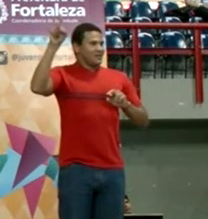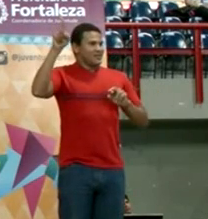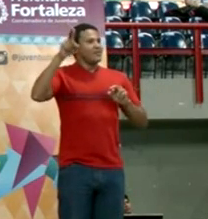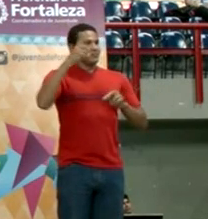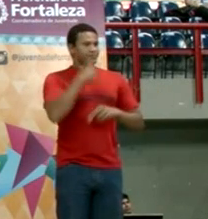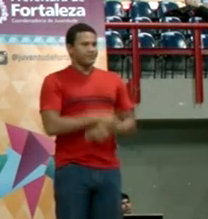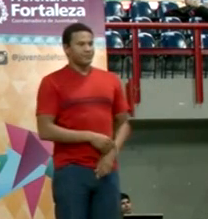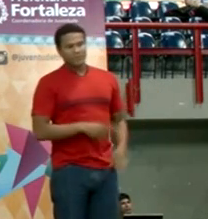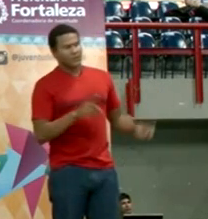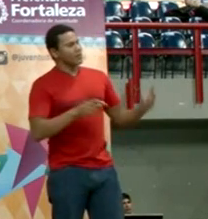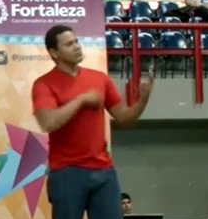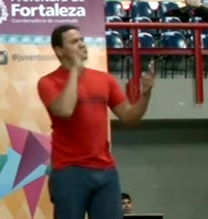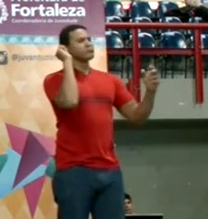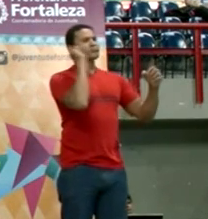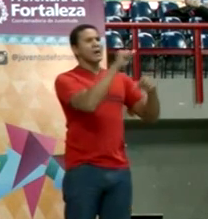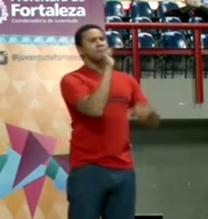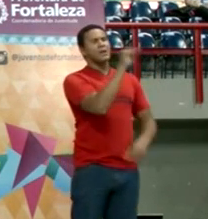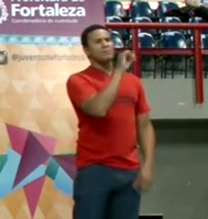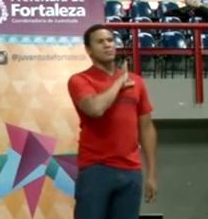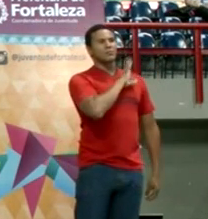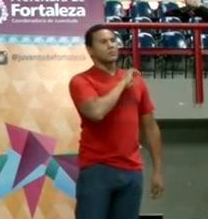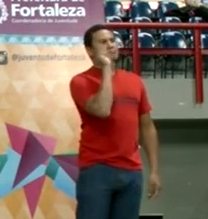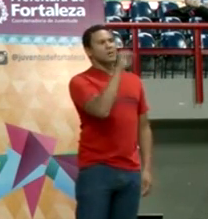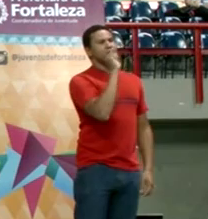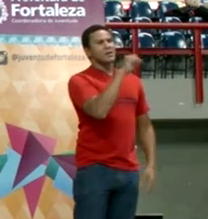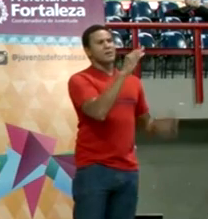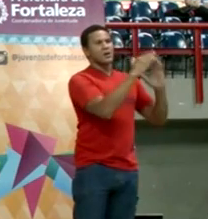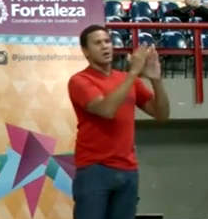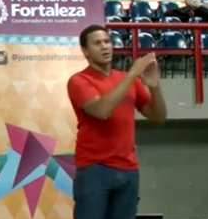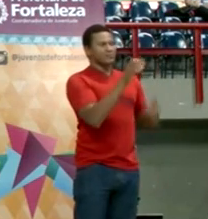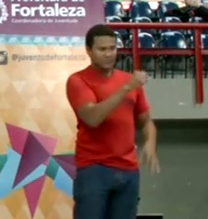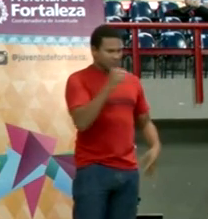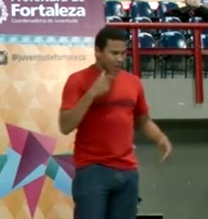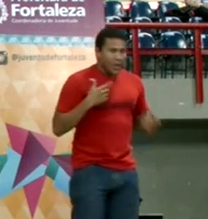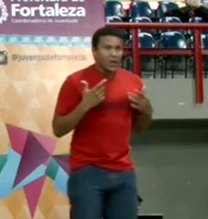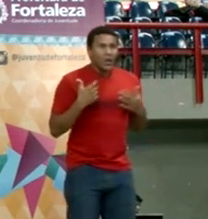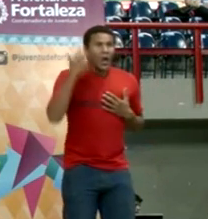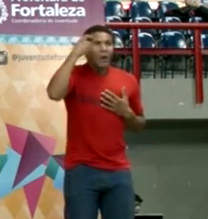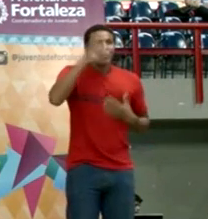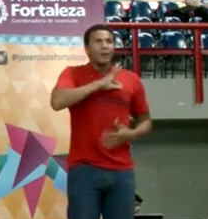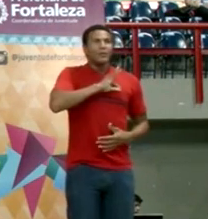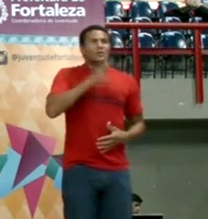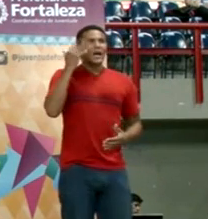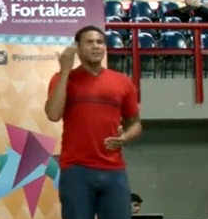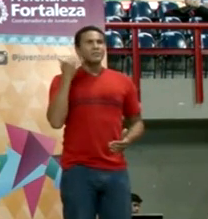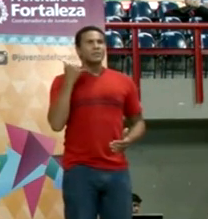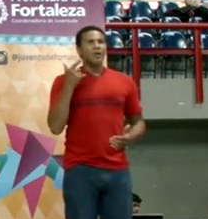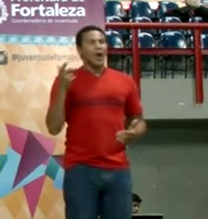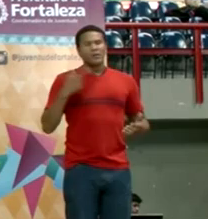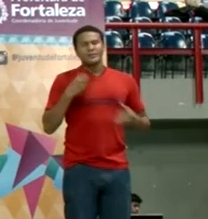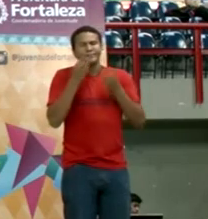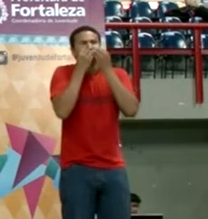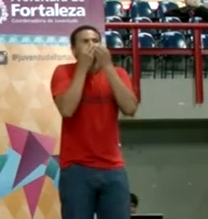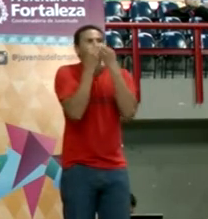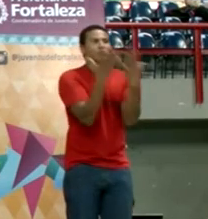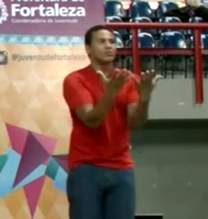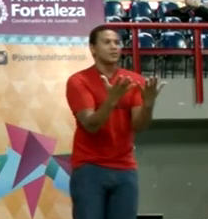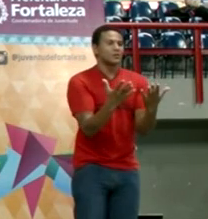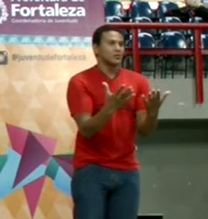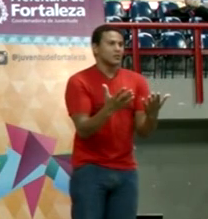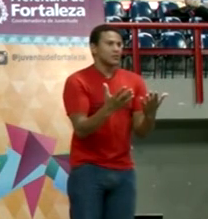lá na casa dele, ele pensou que a polícia já sabia. Ele entregou todo mundo. Todo mundo, ele entregou todo